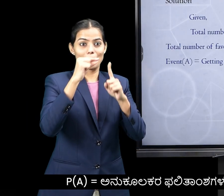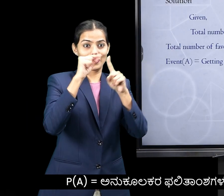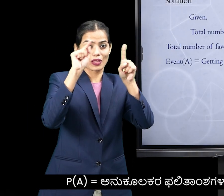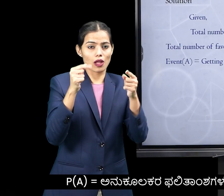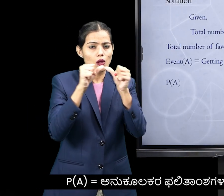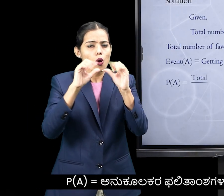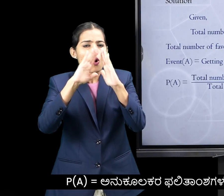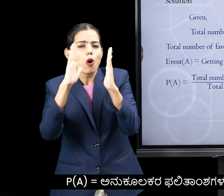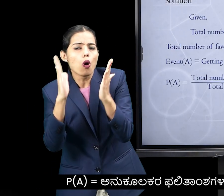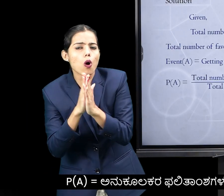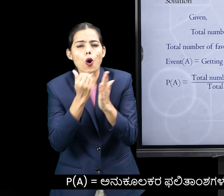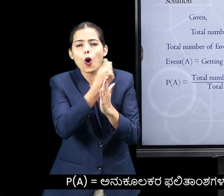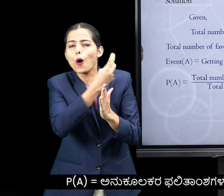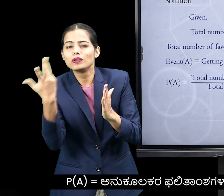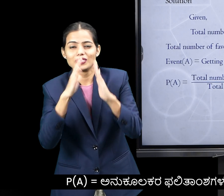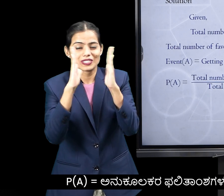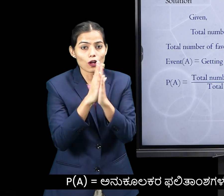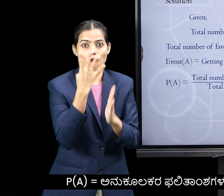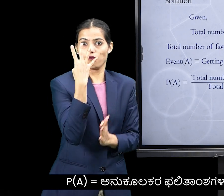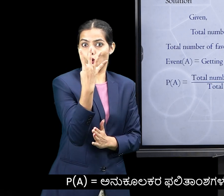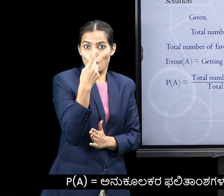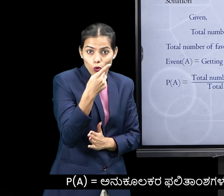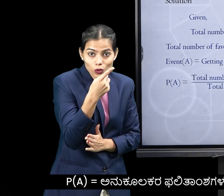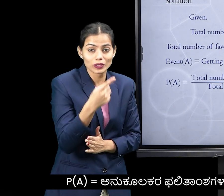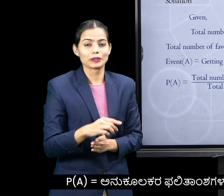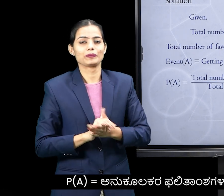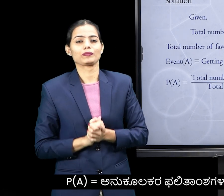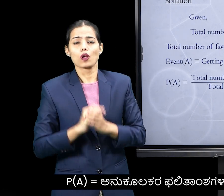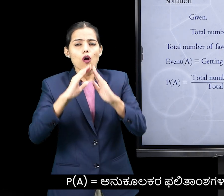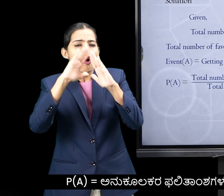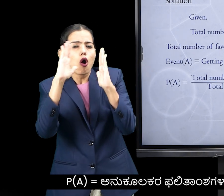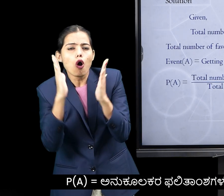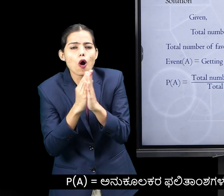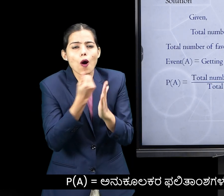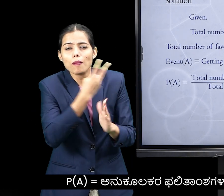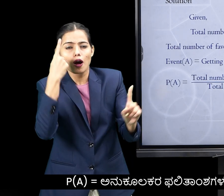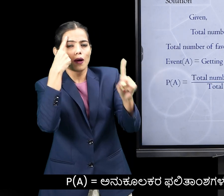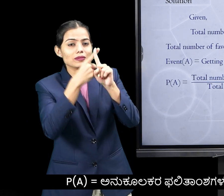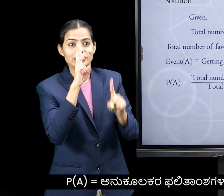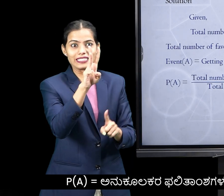ಪಿ ಆಫ್ ಎ ಈಸ್ ಈಕ್ವಲ್ ಟು ಅನುಕೂಲಕರ ಫಲಿತಾಂಶಗಳ ಒಟ್ಟು ಸಂಖ್ಯೆ ಡಿವೈಡೆಡ್ ಬೈ ಫಲಿತಾಂಶಗಳ ಒಟ್ಟು ಸಂಖ್ಯೆ.